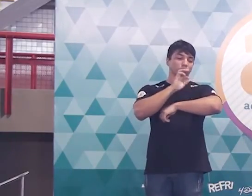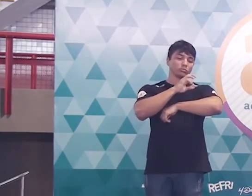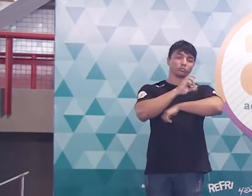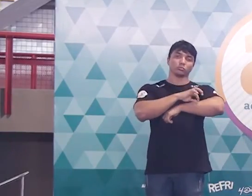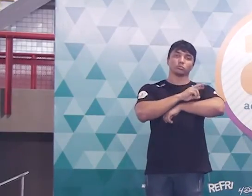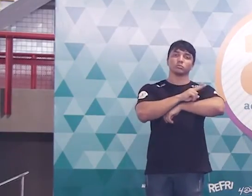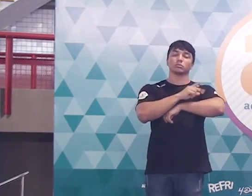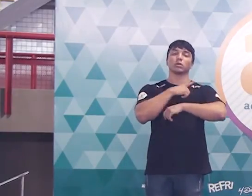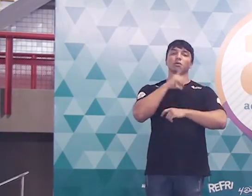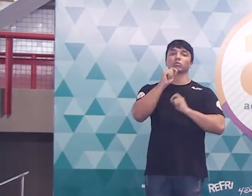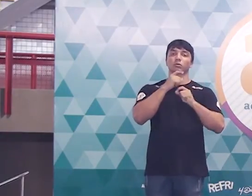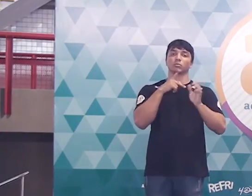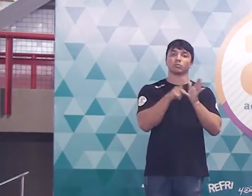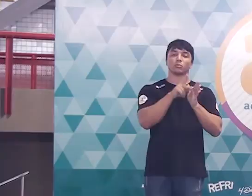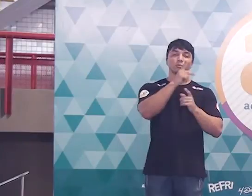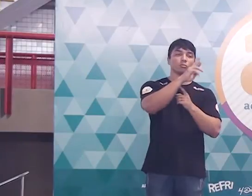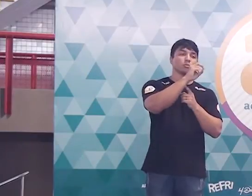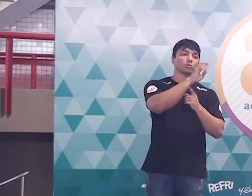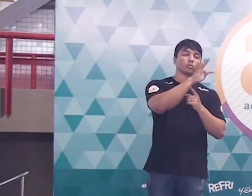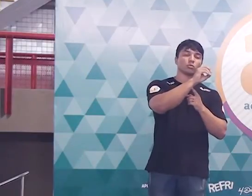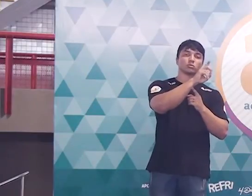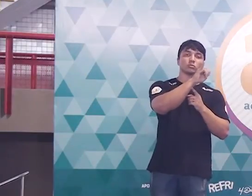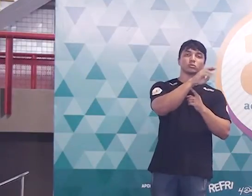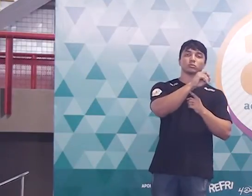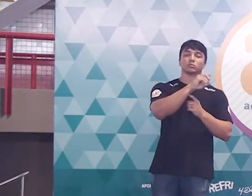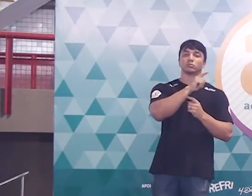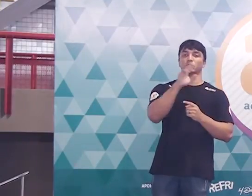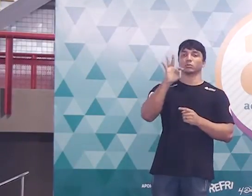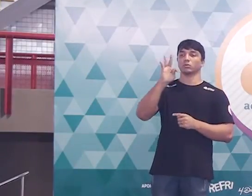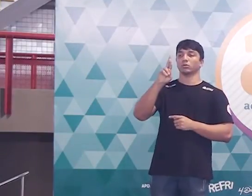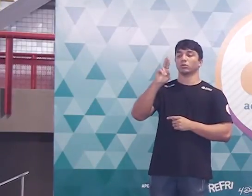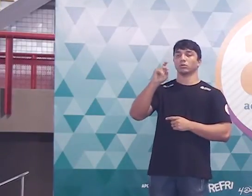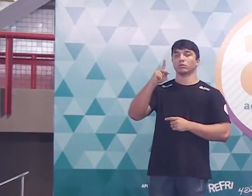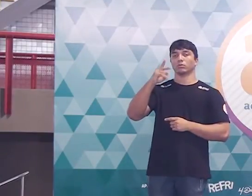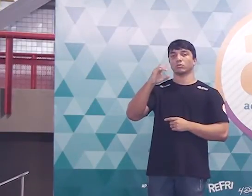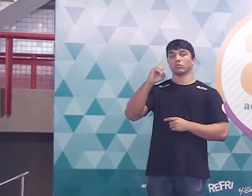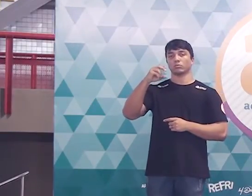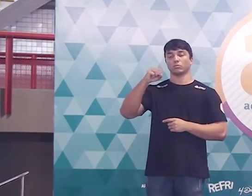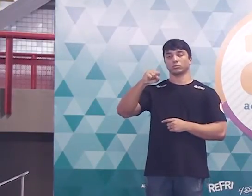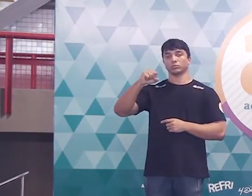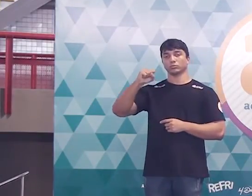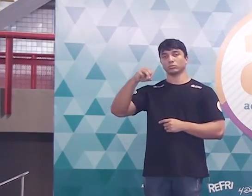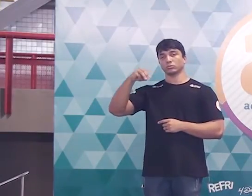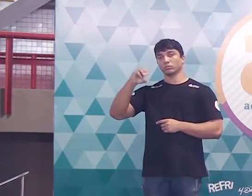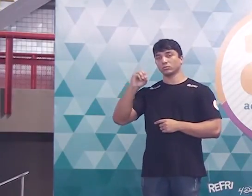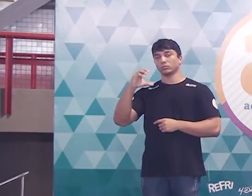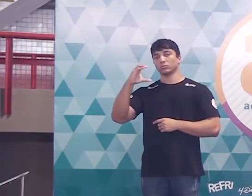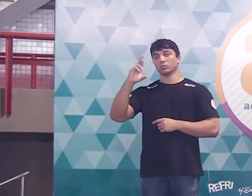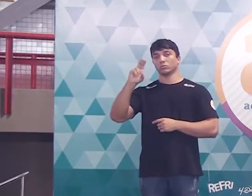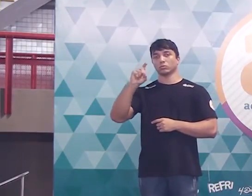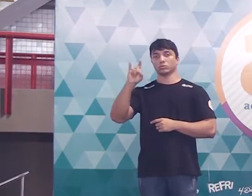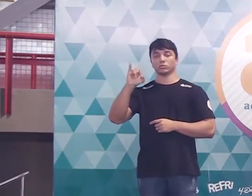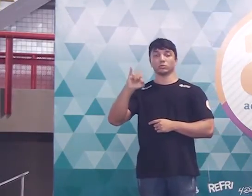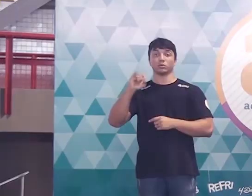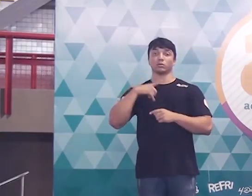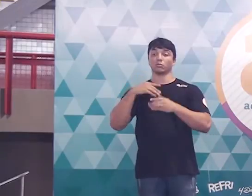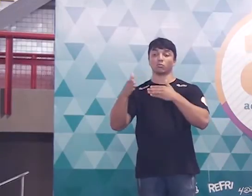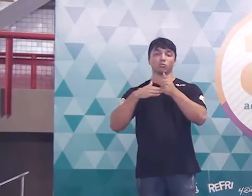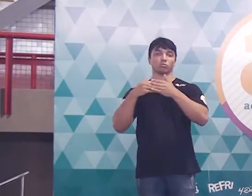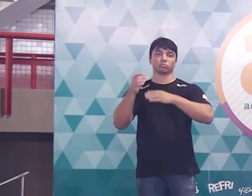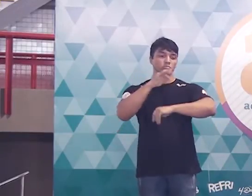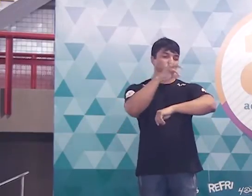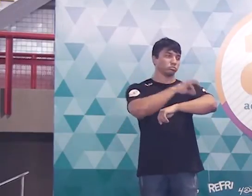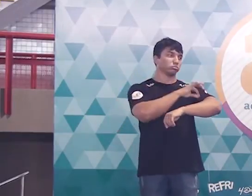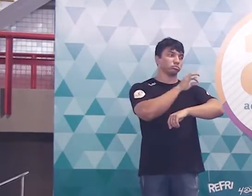vetor de um protozoário, chamado Trypanosoma o quê? Cruzi. O barbeiro, gente, ele pica qualquer